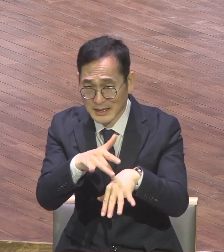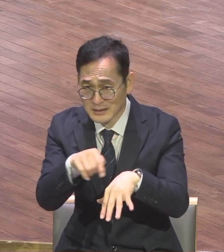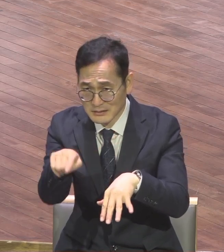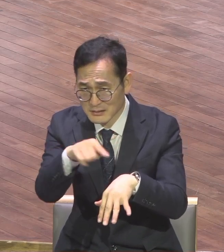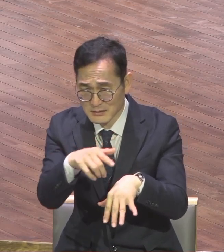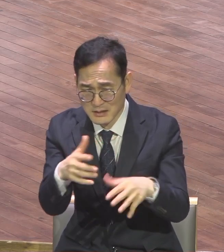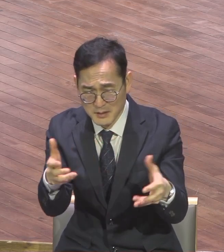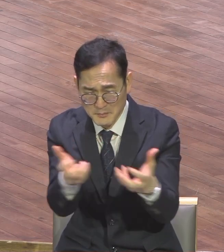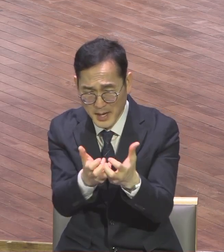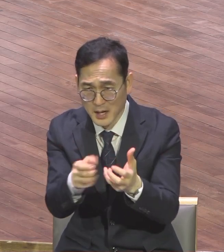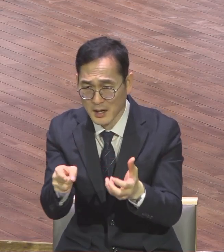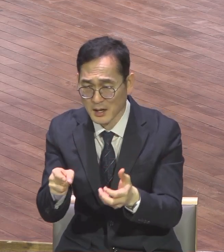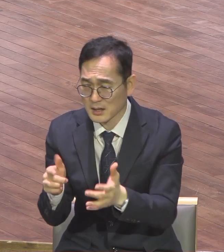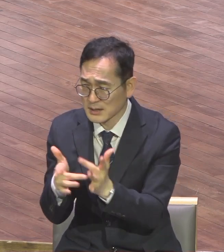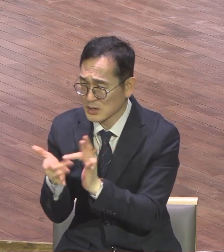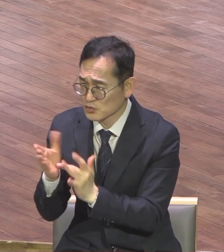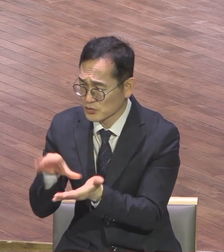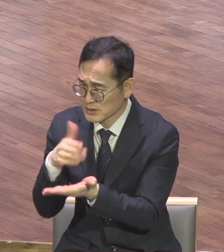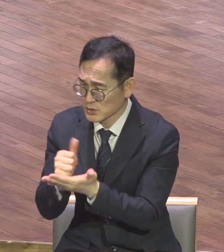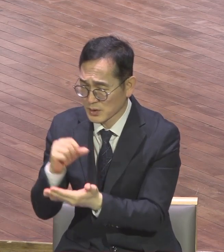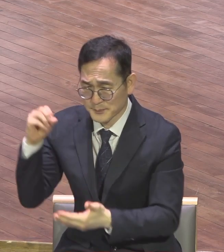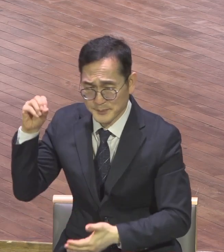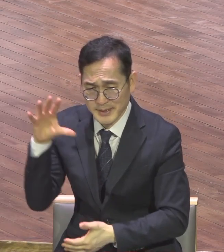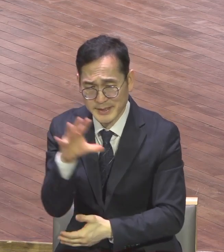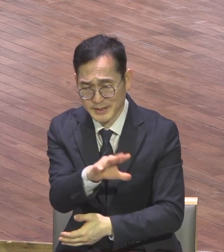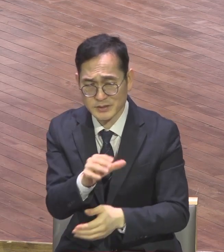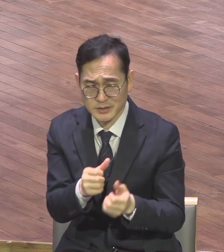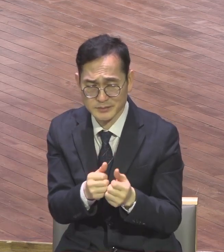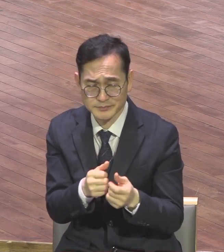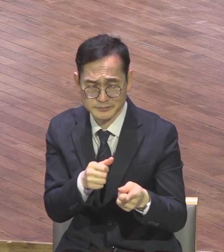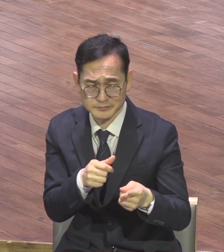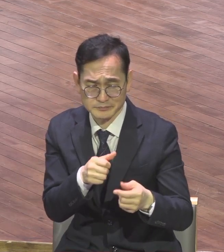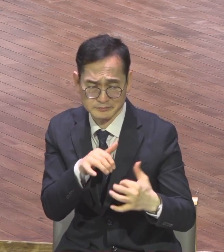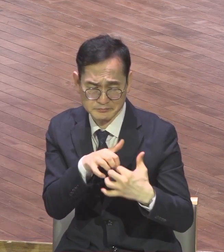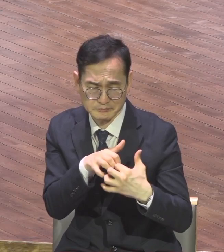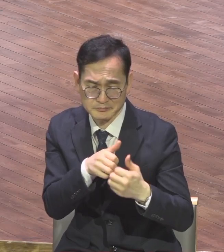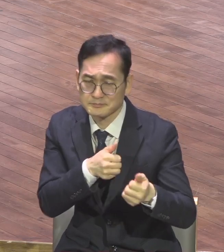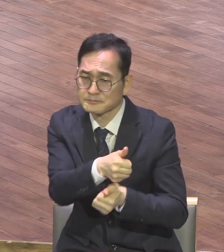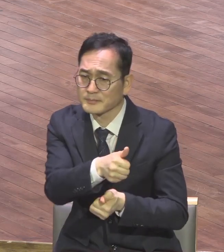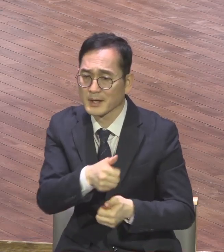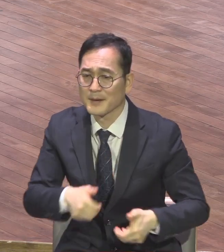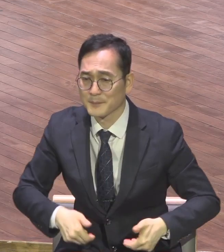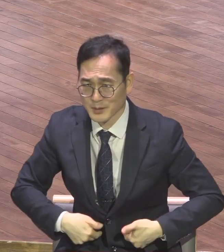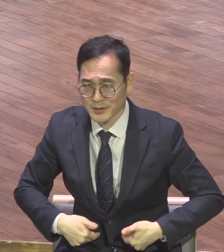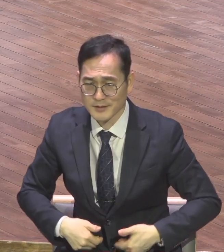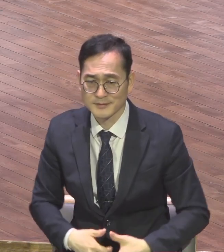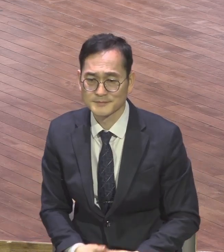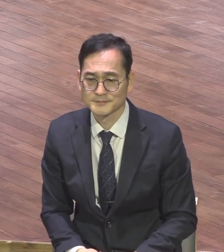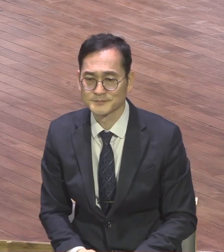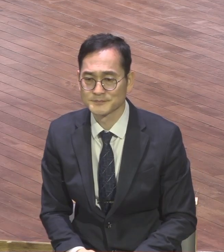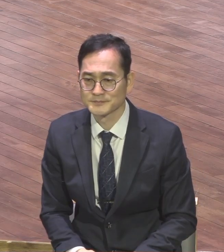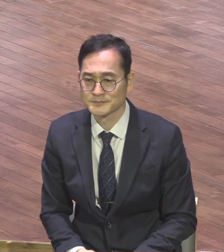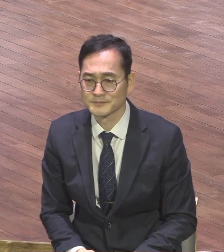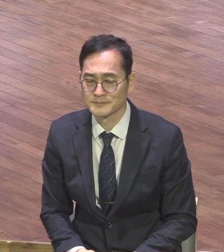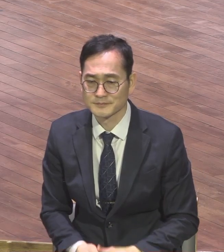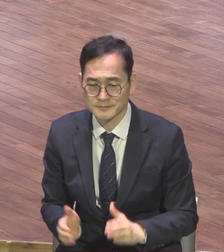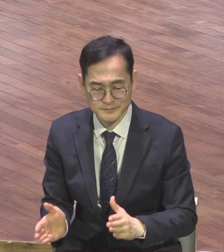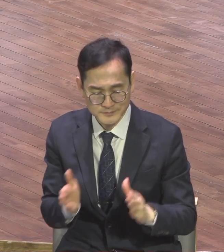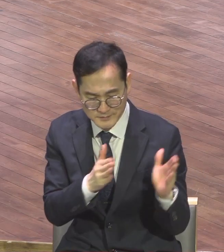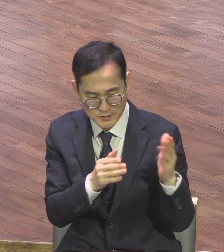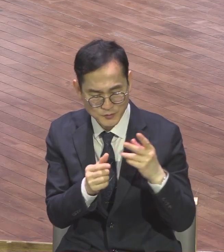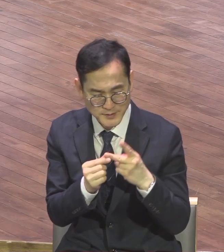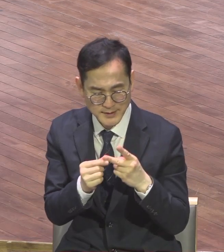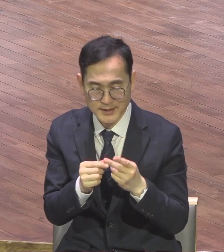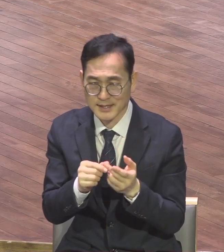돼요. 영계 모든 성도들 이런 성교 기도에 강한 용사가 되기를 주님으로 축복합니다. 둘째로 사용해야 하는